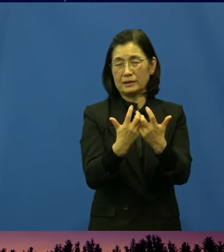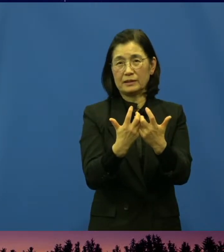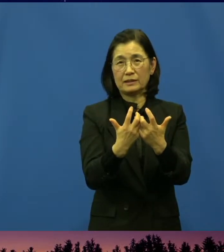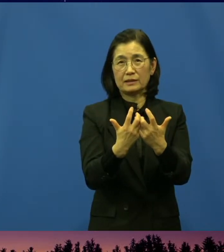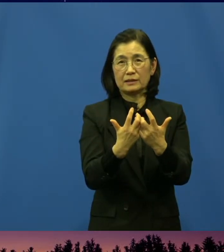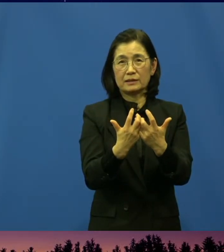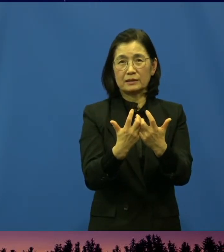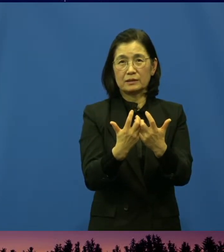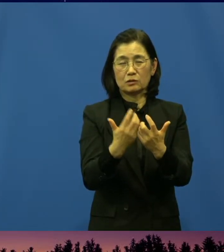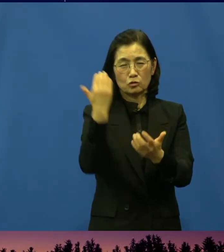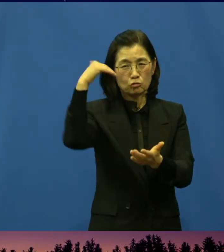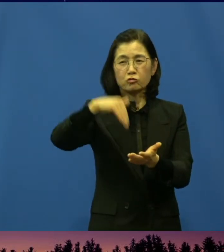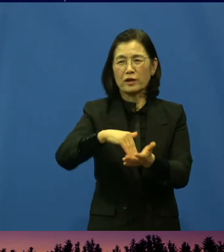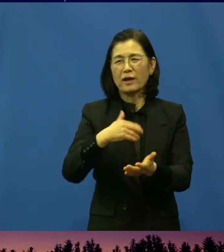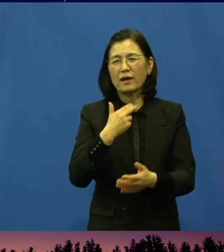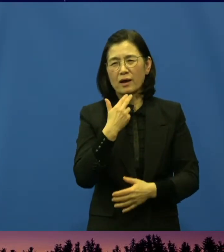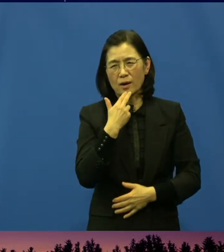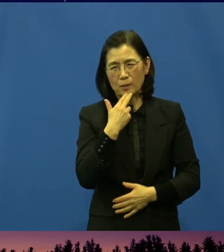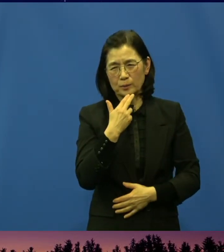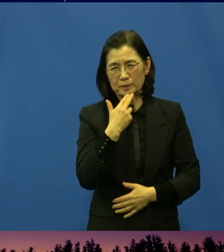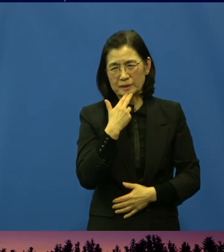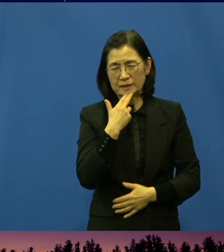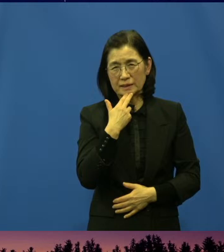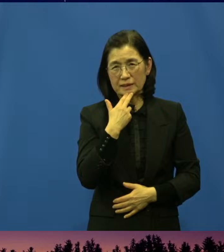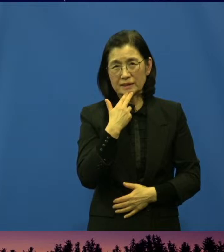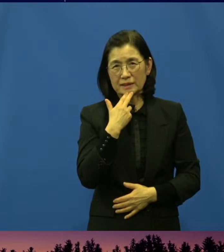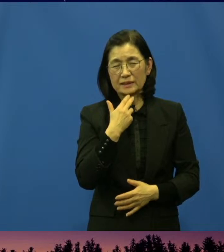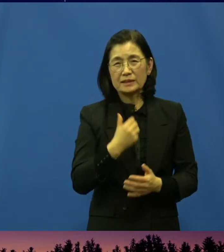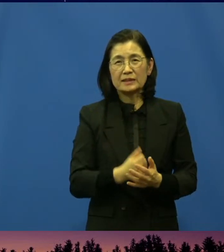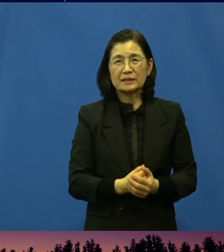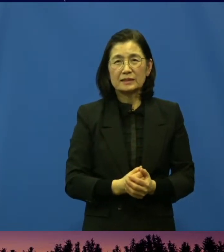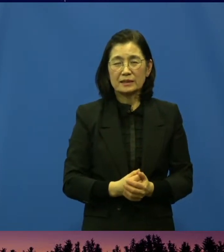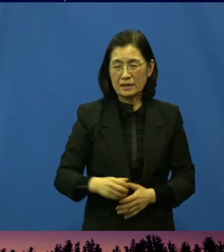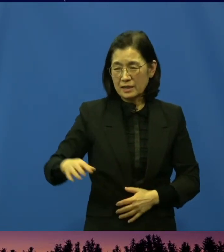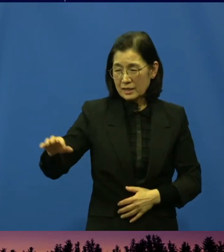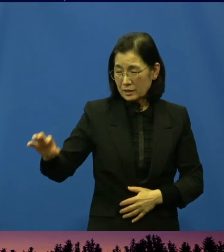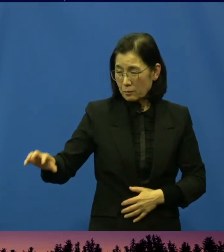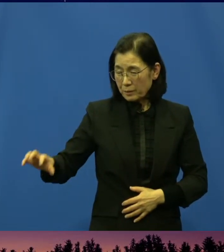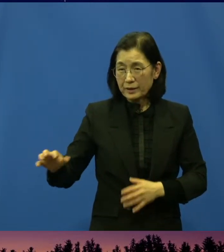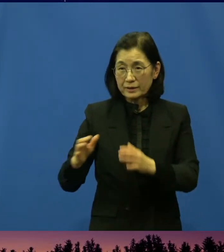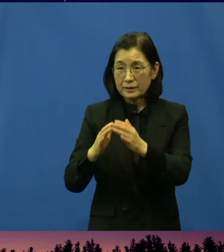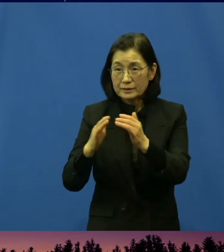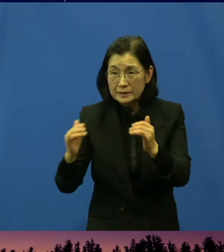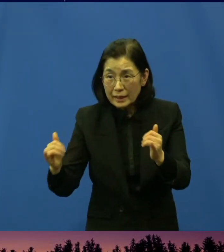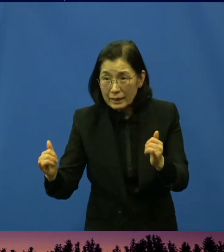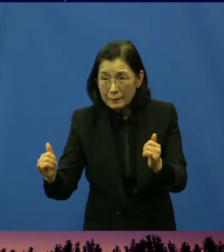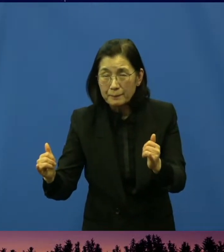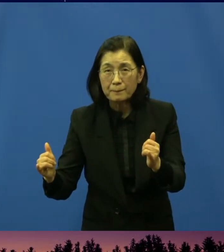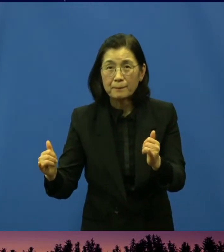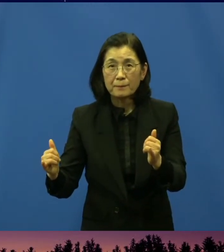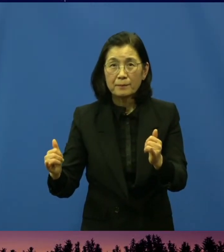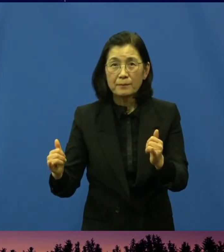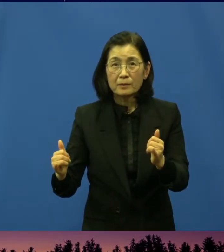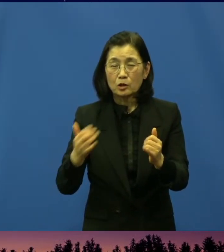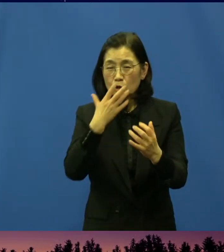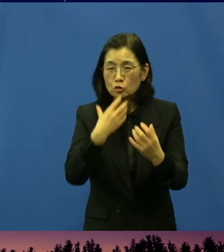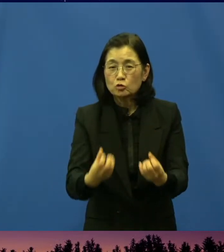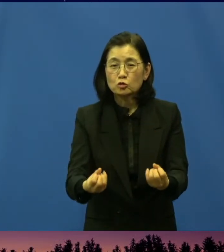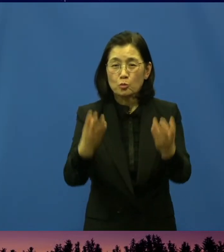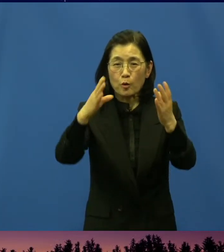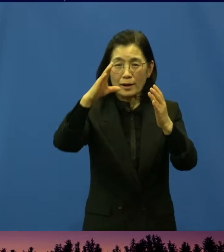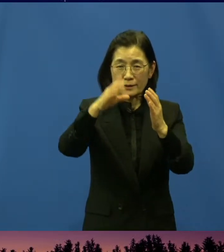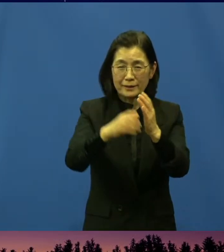후회를 남기지 않고. 그래서 여러분들이 지금 옆에 있는 사람들에게 축복할 시간에도 적극적으로 축복을 하고,